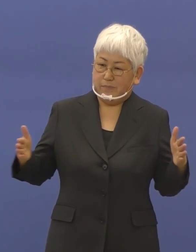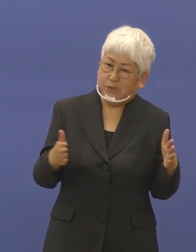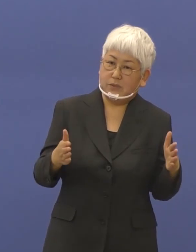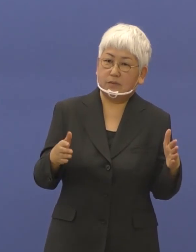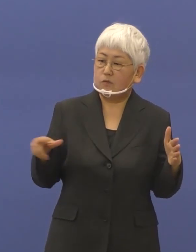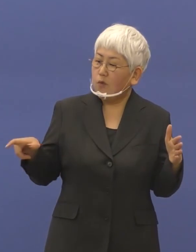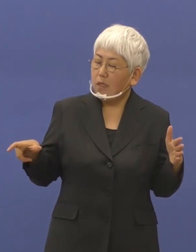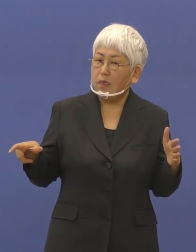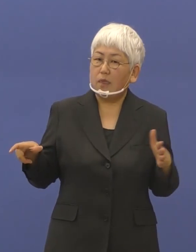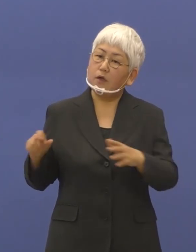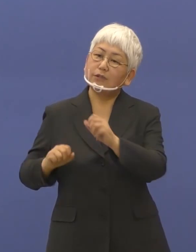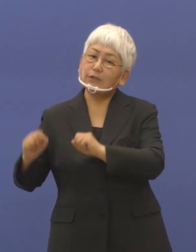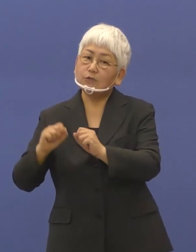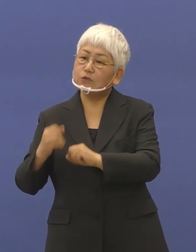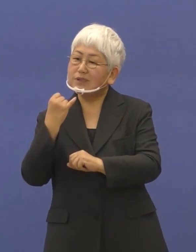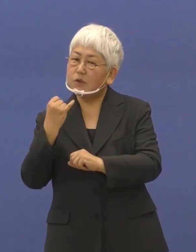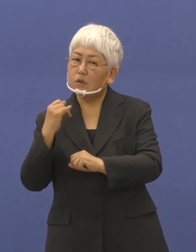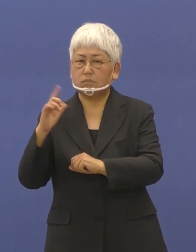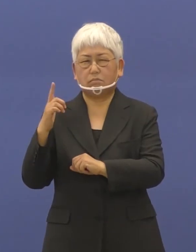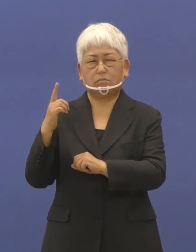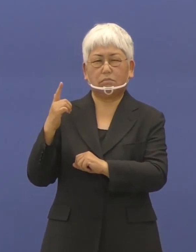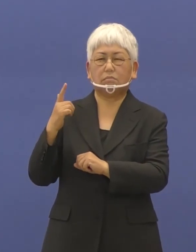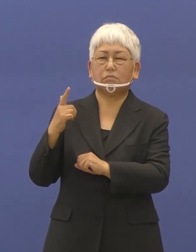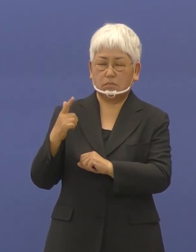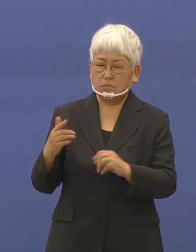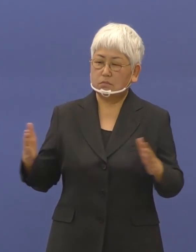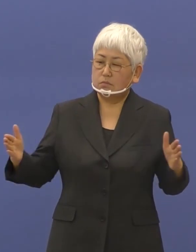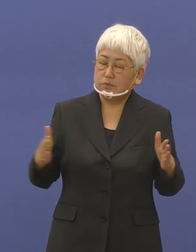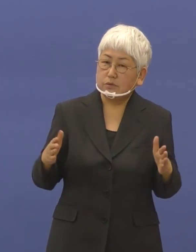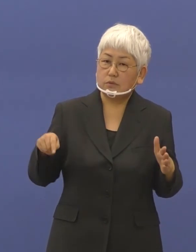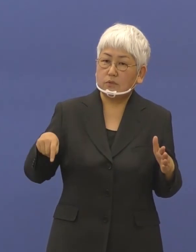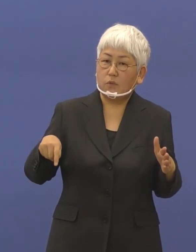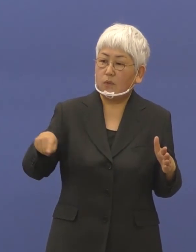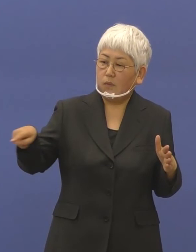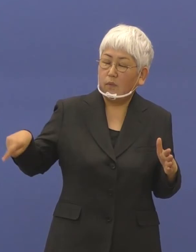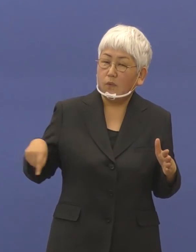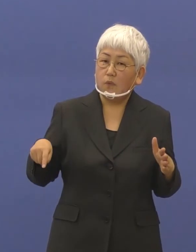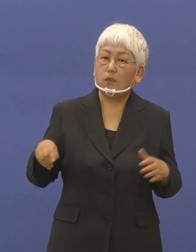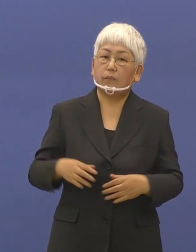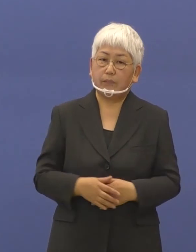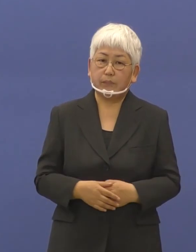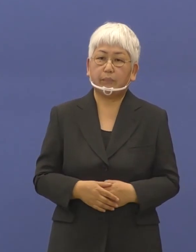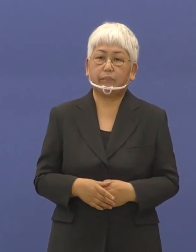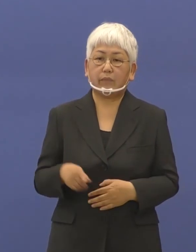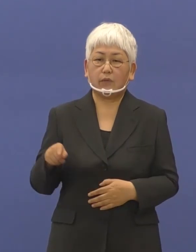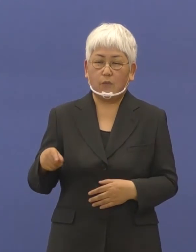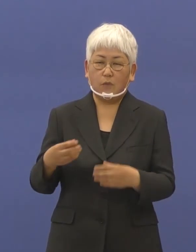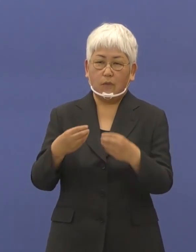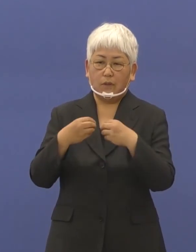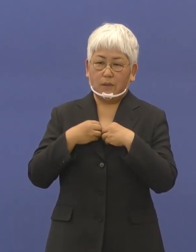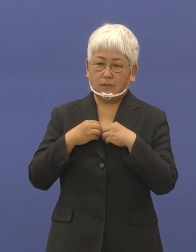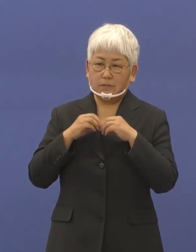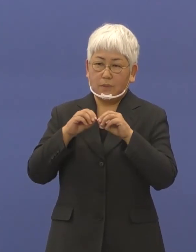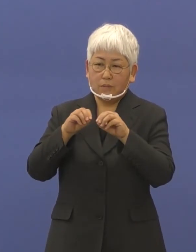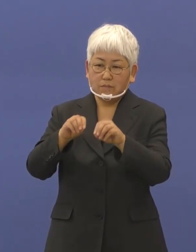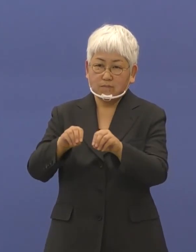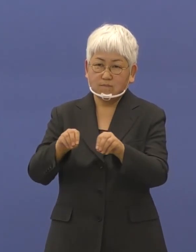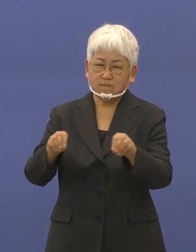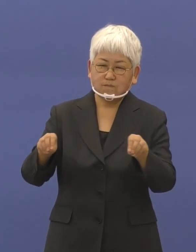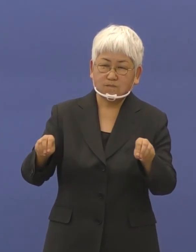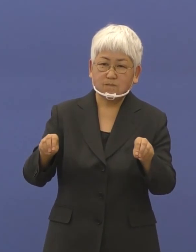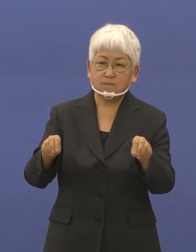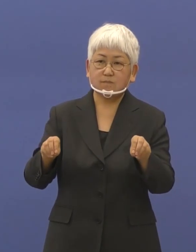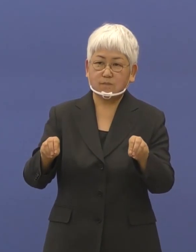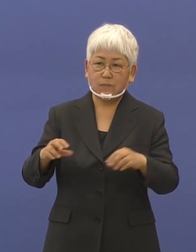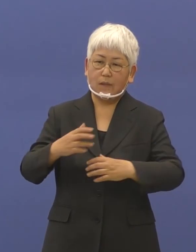くて、短くなってもそこで、感染させるリスクというのはまだ